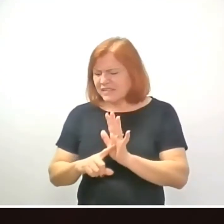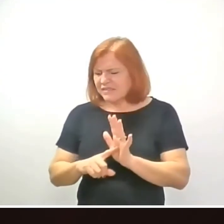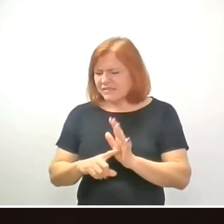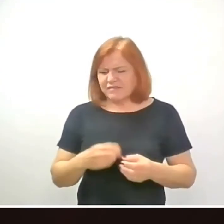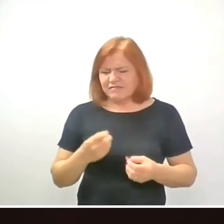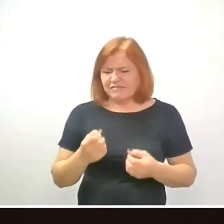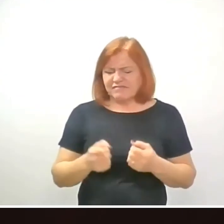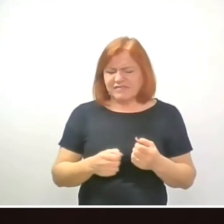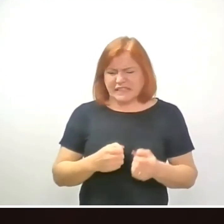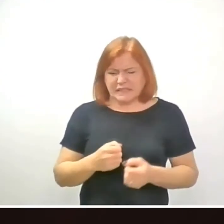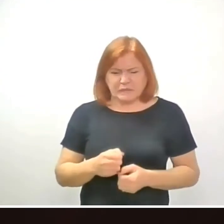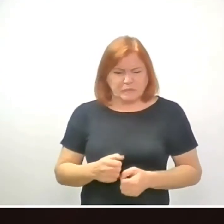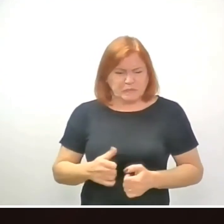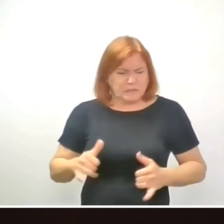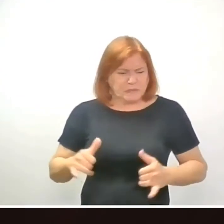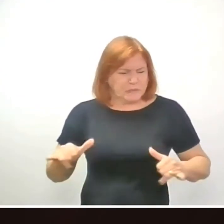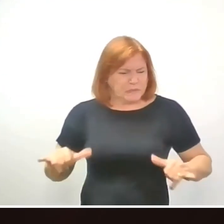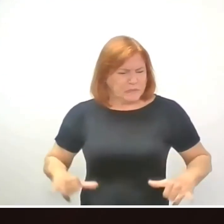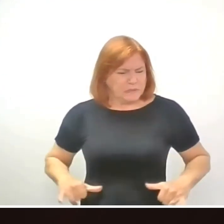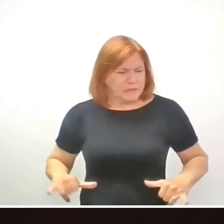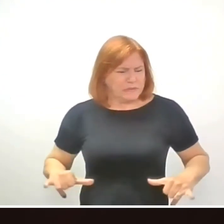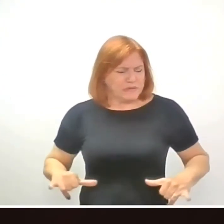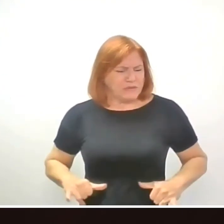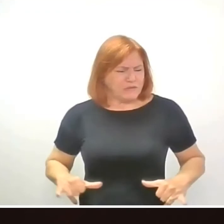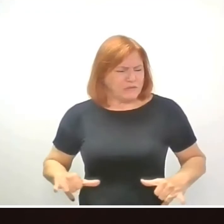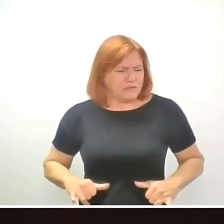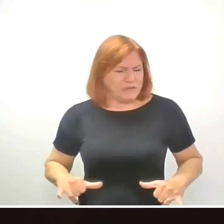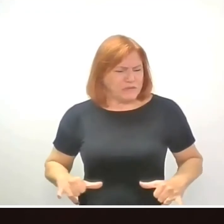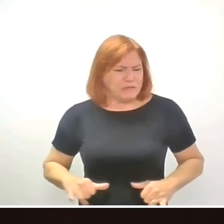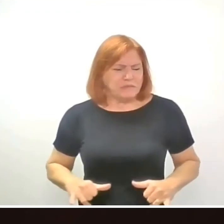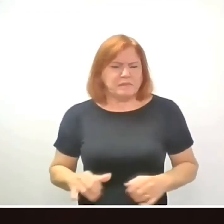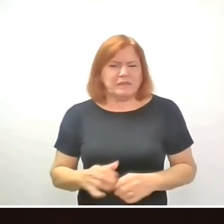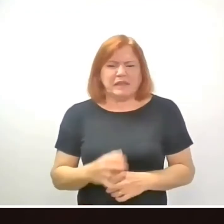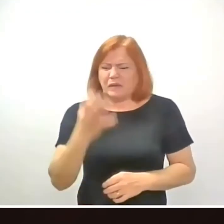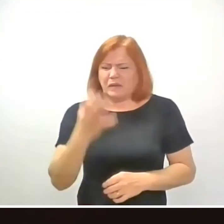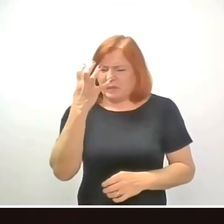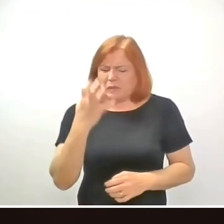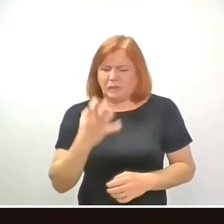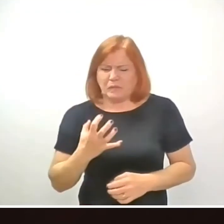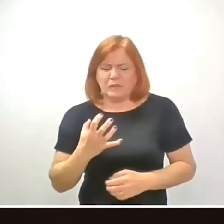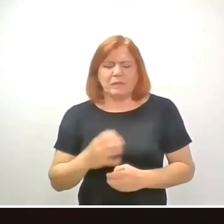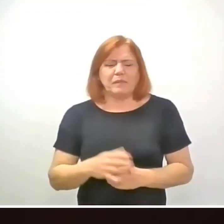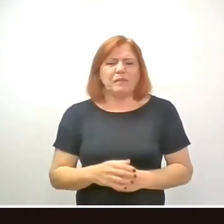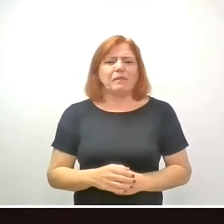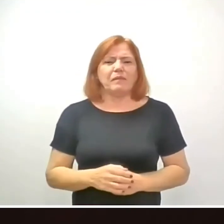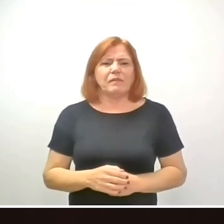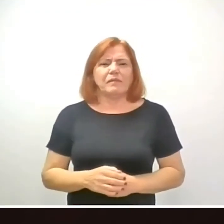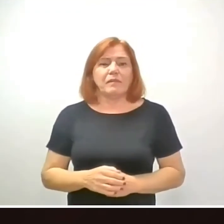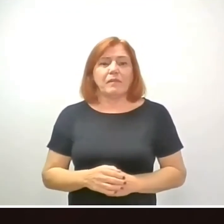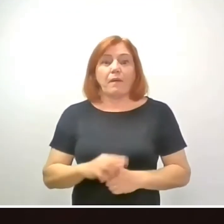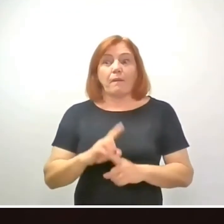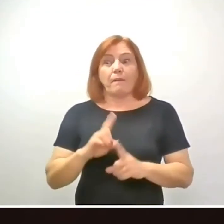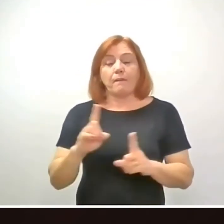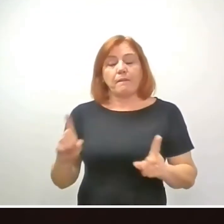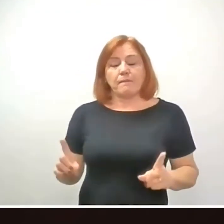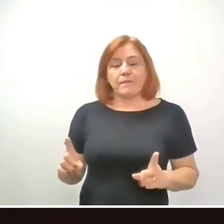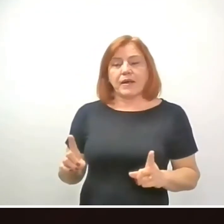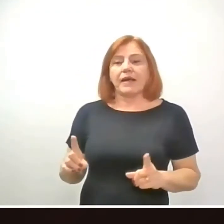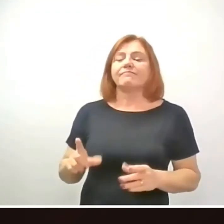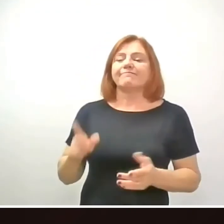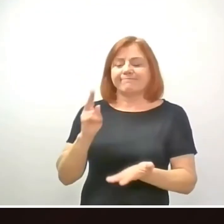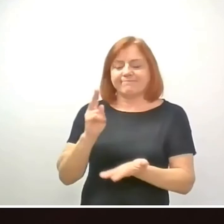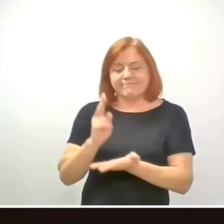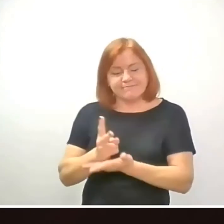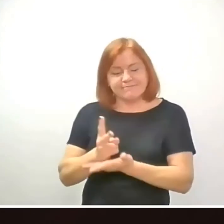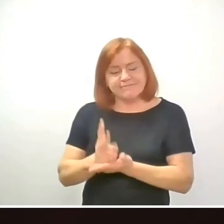seus vencedores em cada igreja. A igreja em Tiatira tem vencedor.